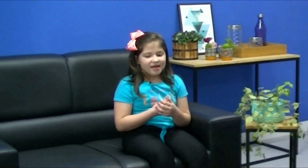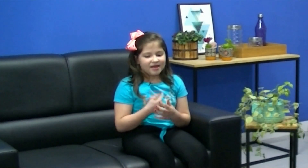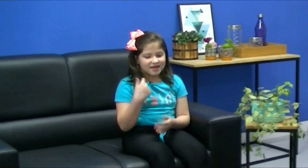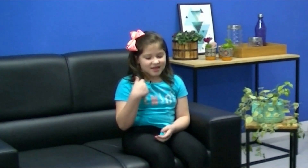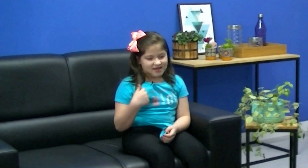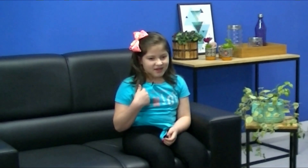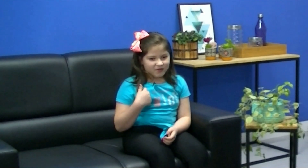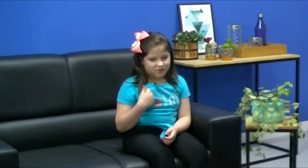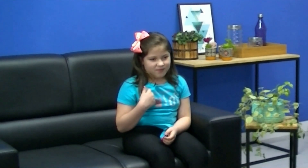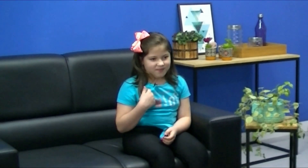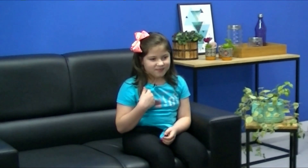eu